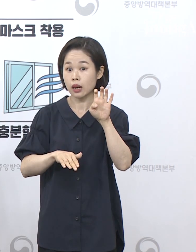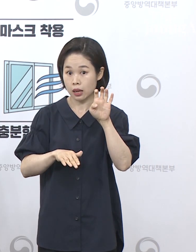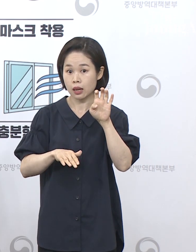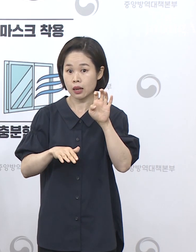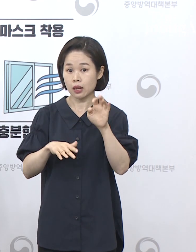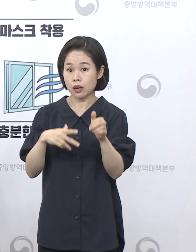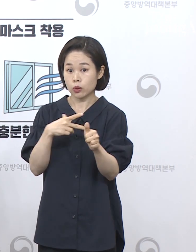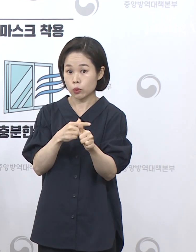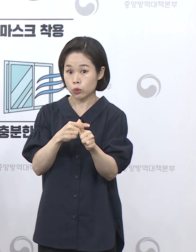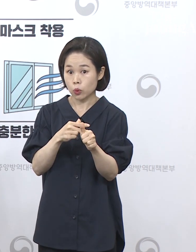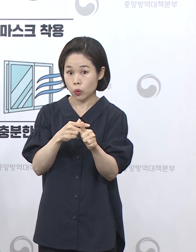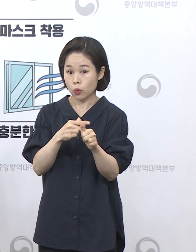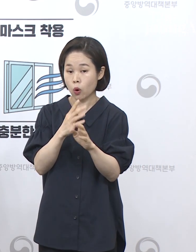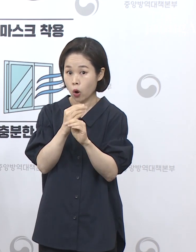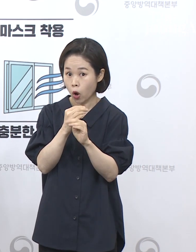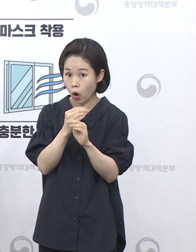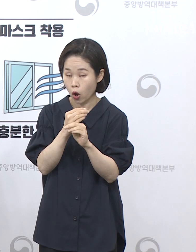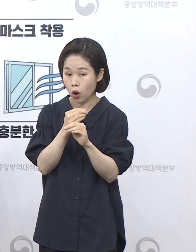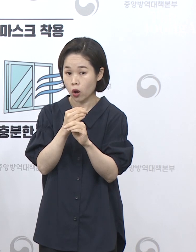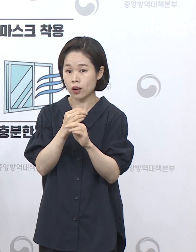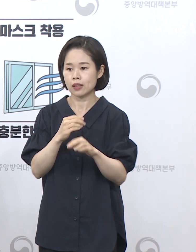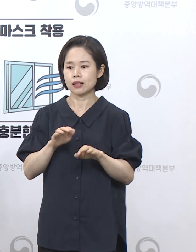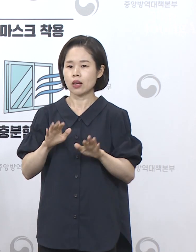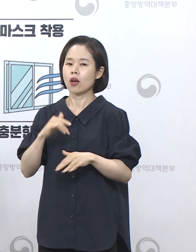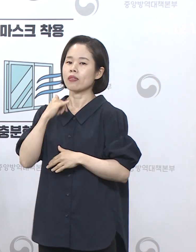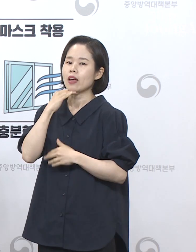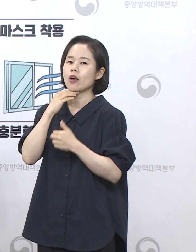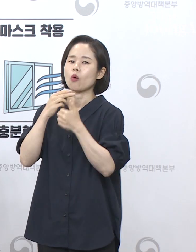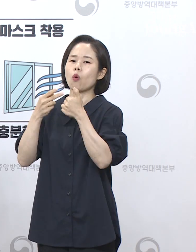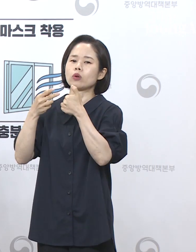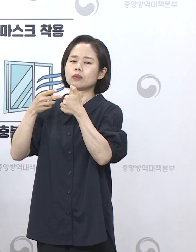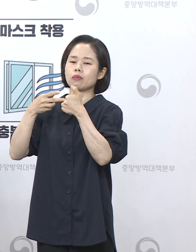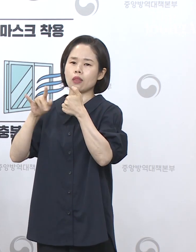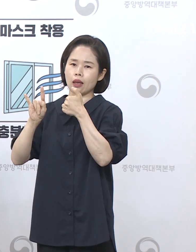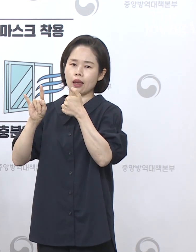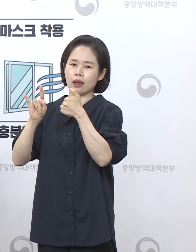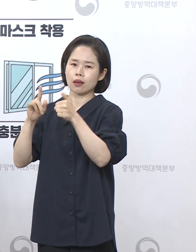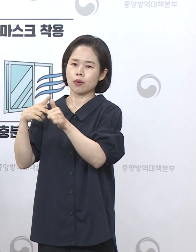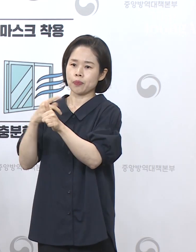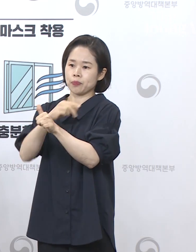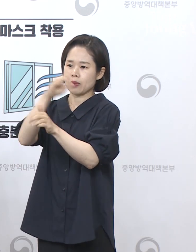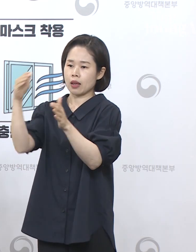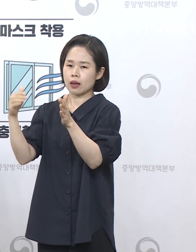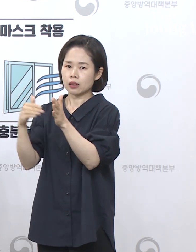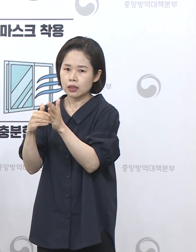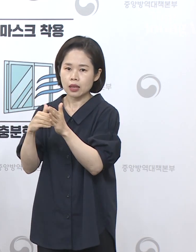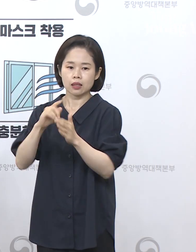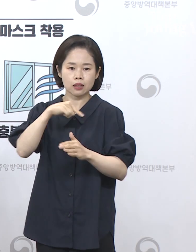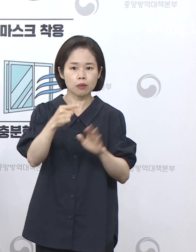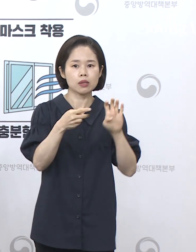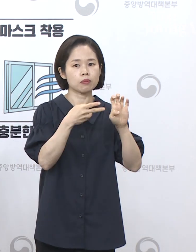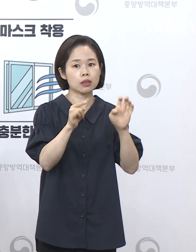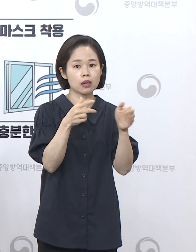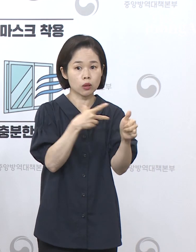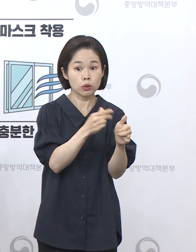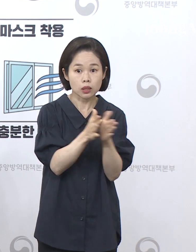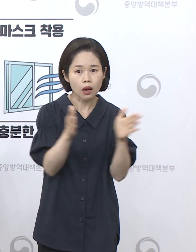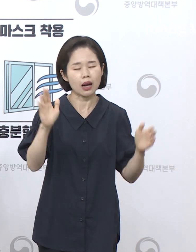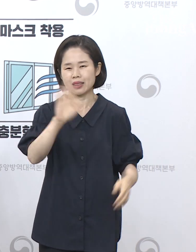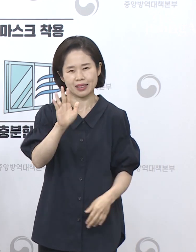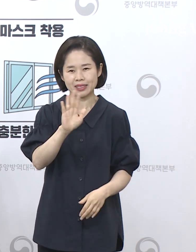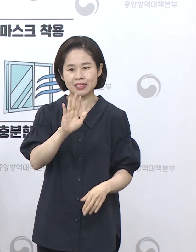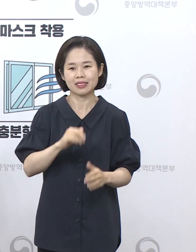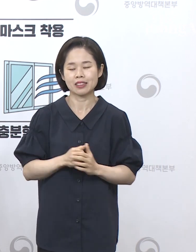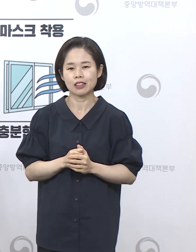대해서는 현재 저희가 50대 접종이 다 끝나야 40대 접종이 시작하는 것은 아니고요. 말씀드린 대로